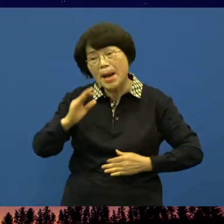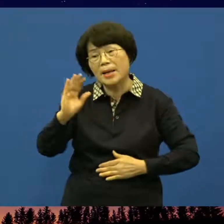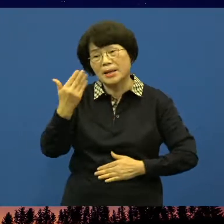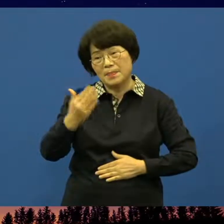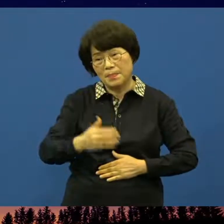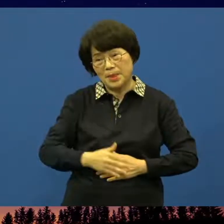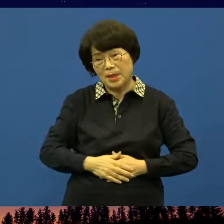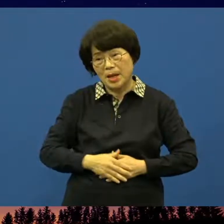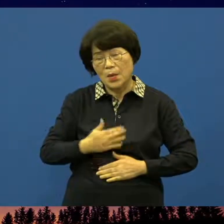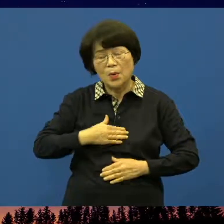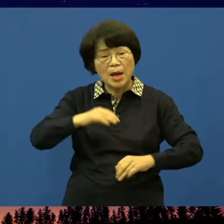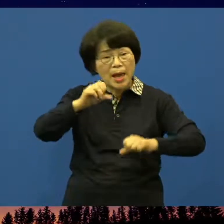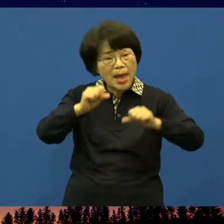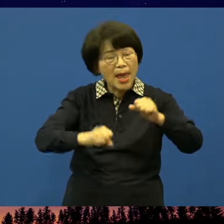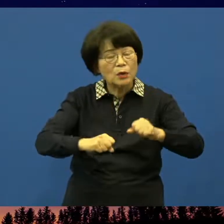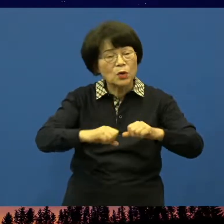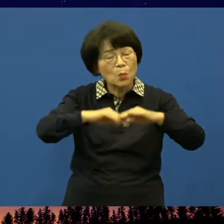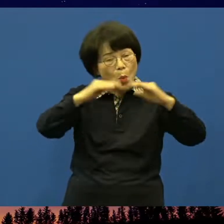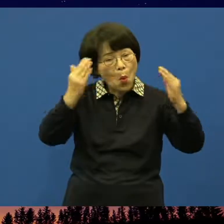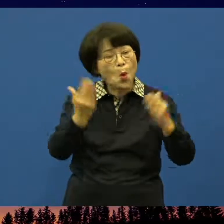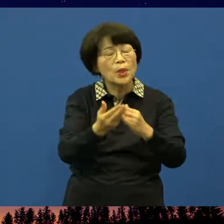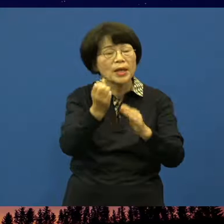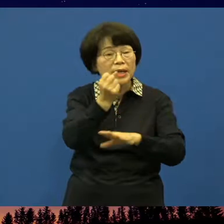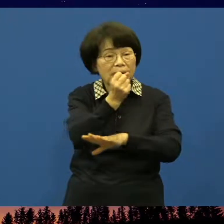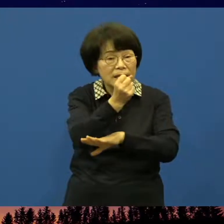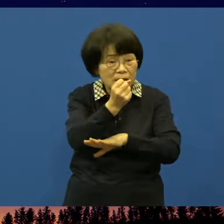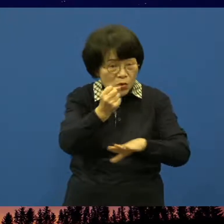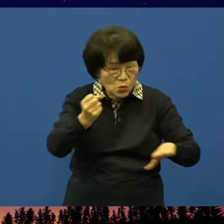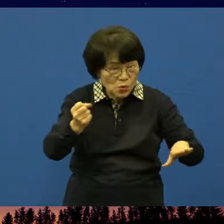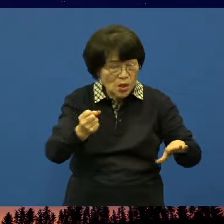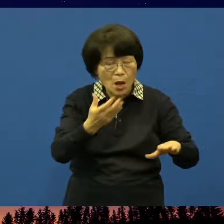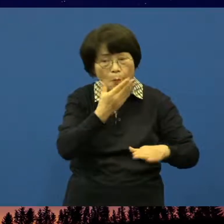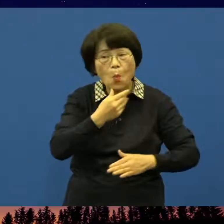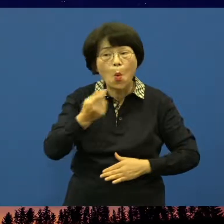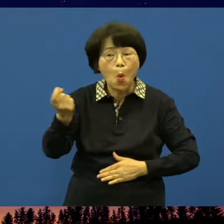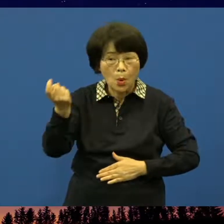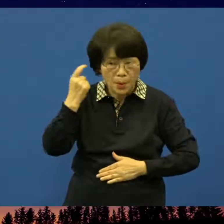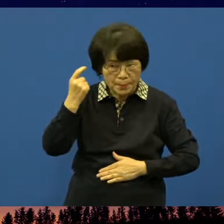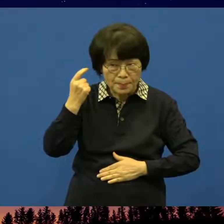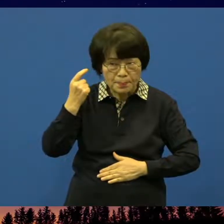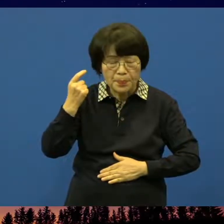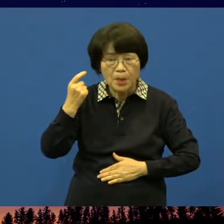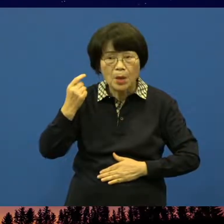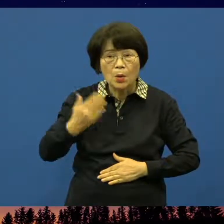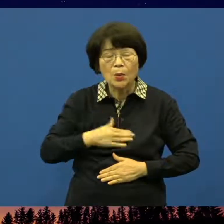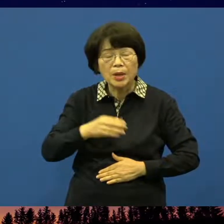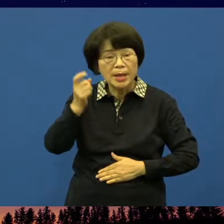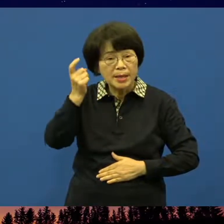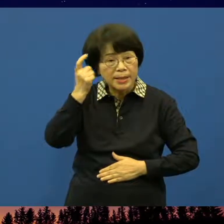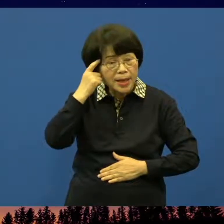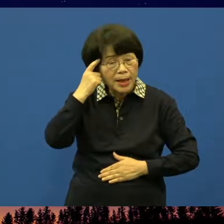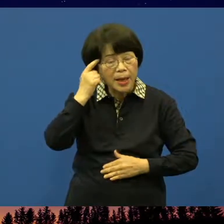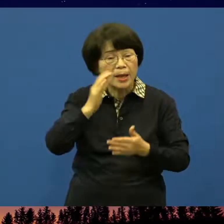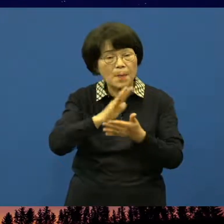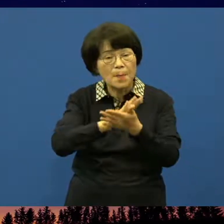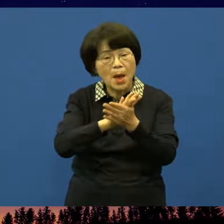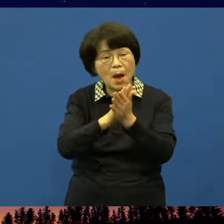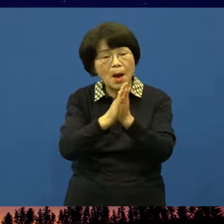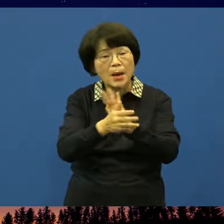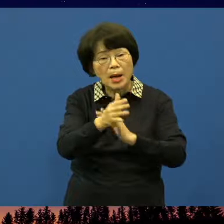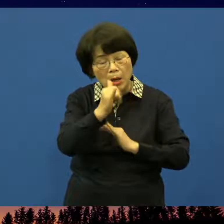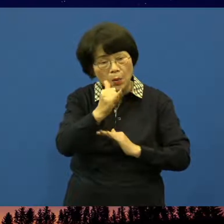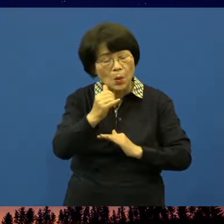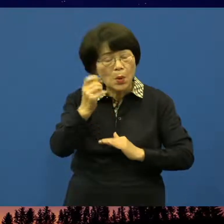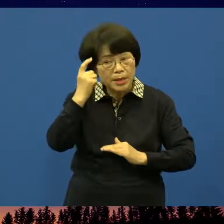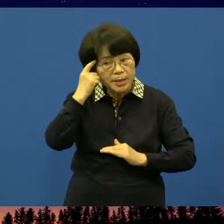생각하는 거죠. 우리의 행동의 모든 기준이 그렇게 된다. 여러분, 우리의 생각의 변화가 일어나고, 그 생각은